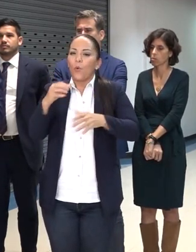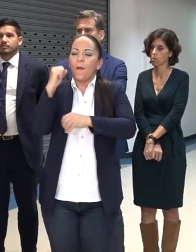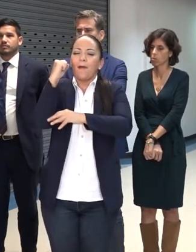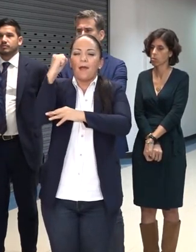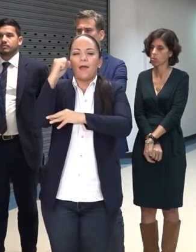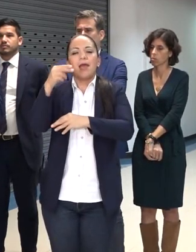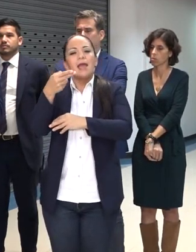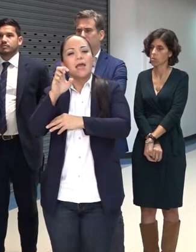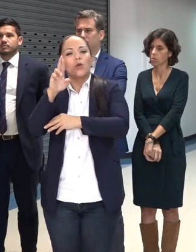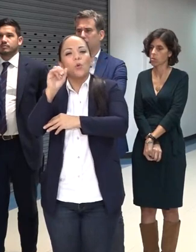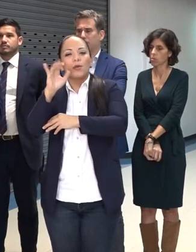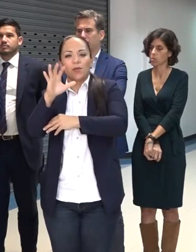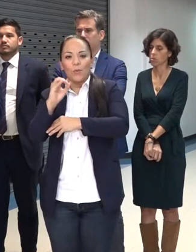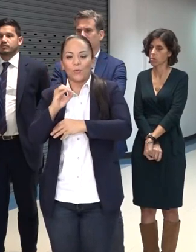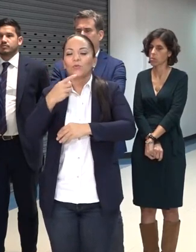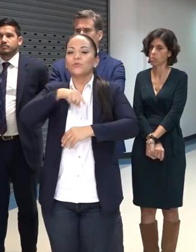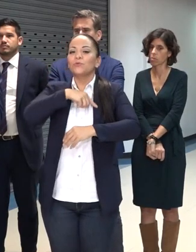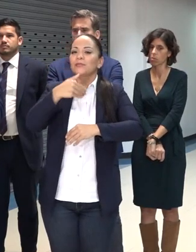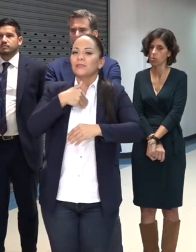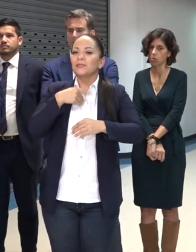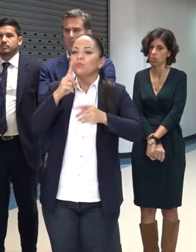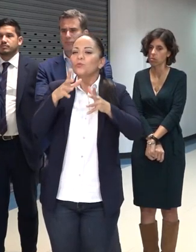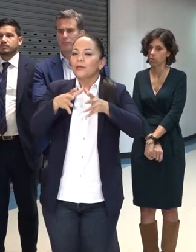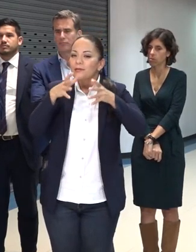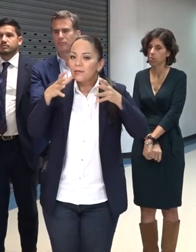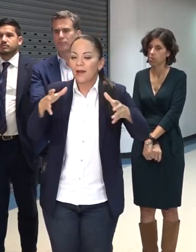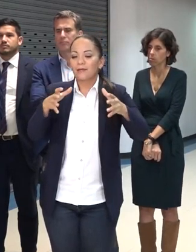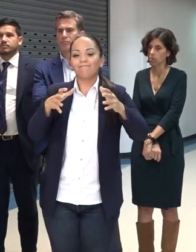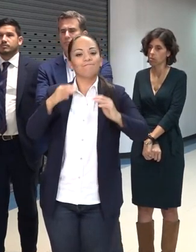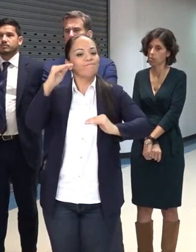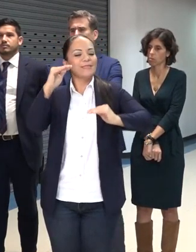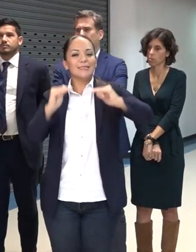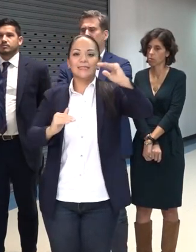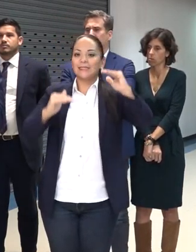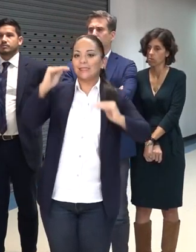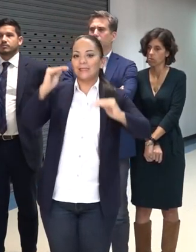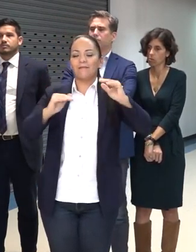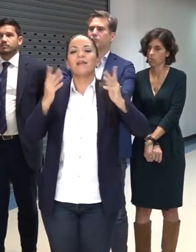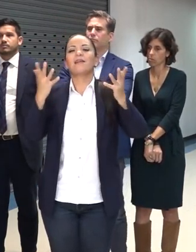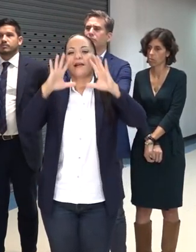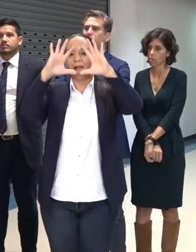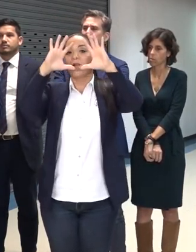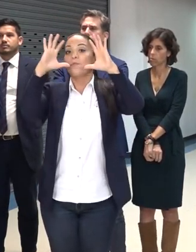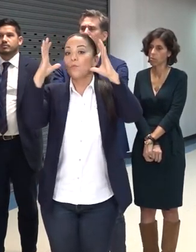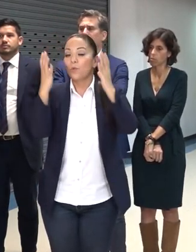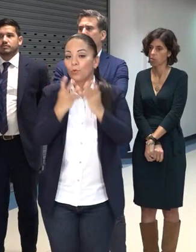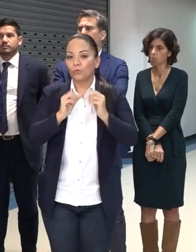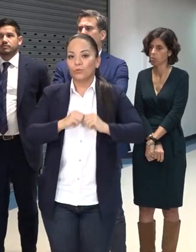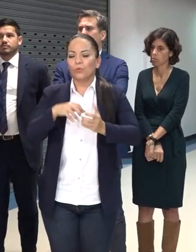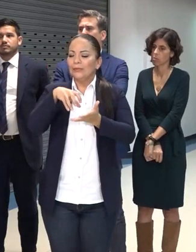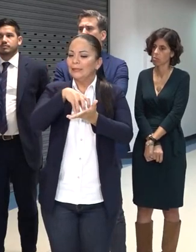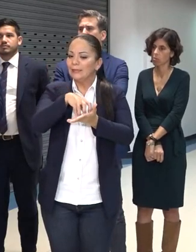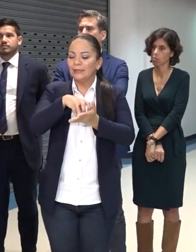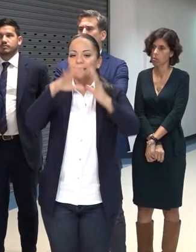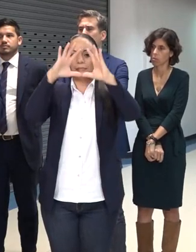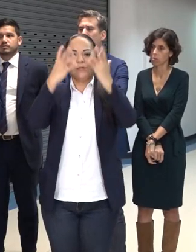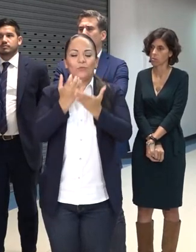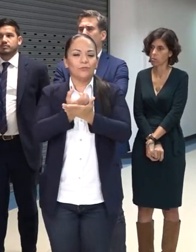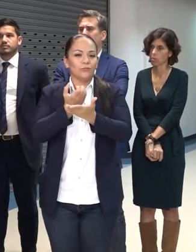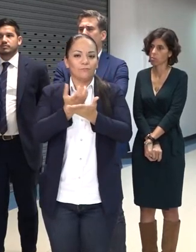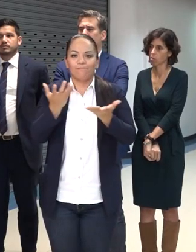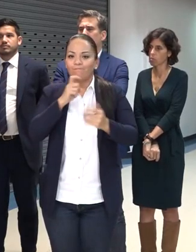heroico. Tenemos una gran inestabilidad en el mundo. gran incertidumbre en el mundo,